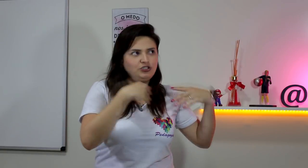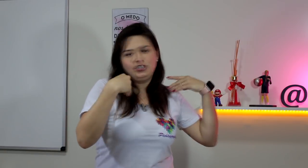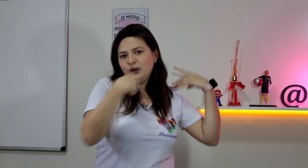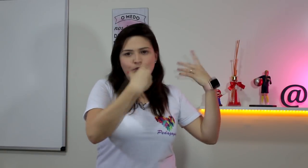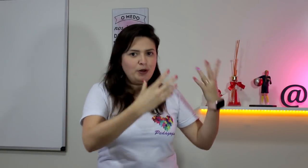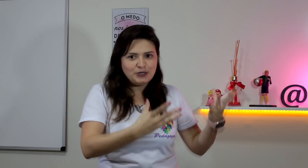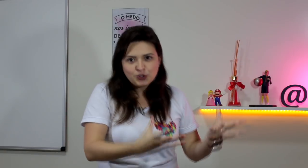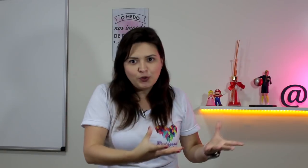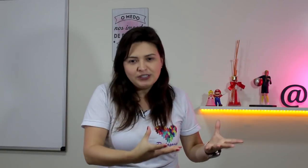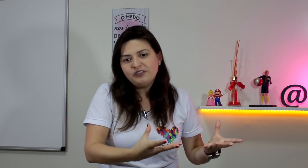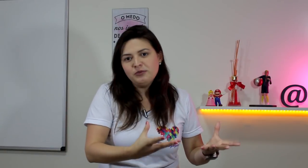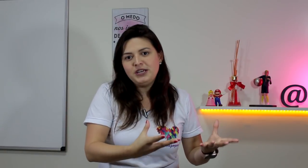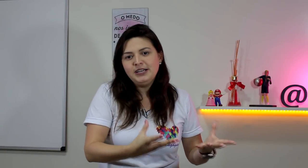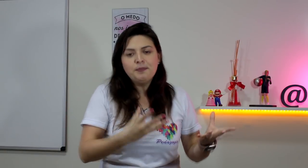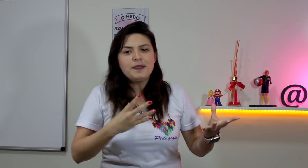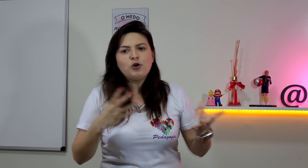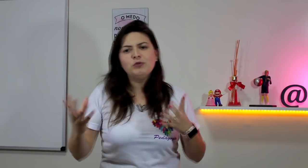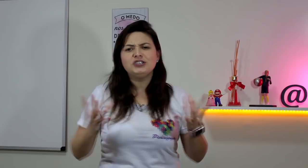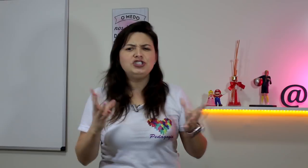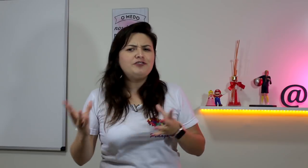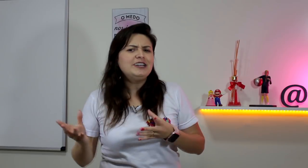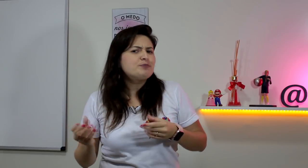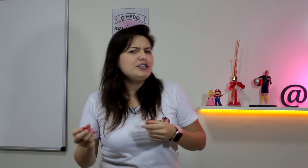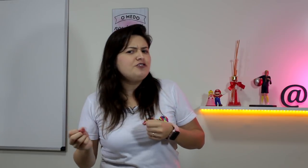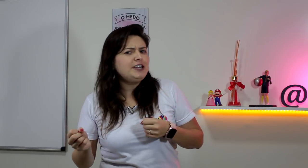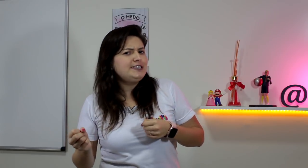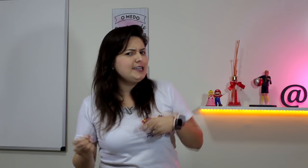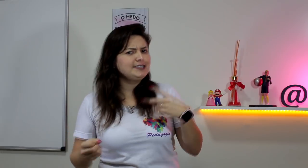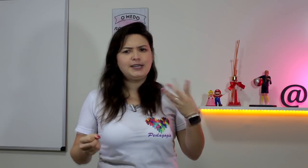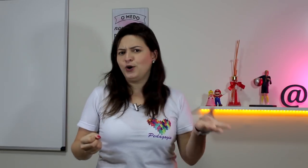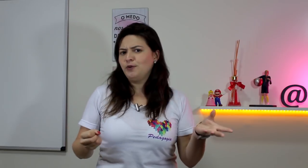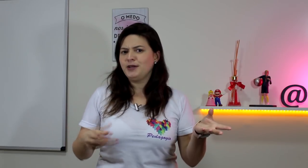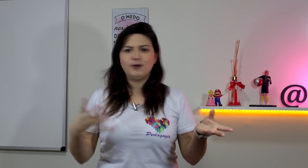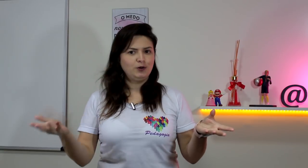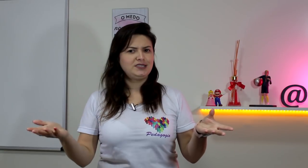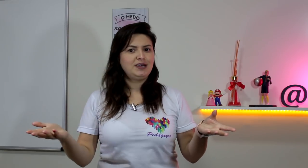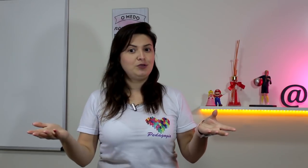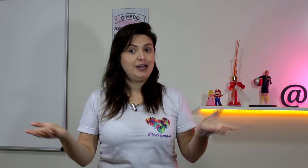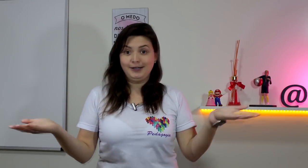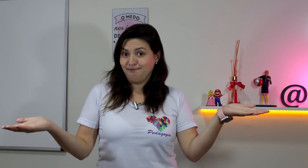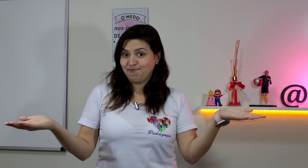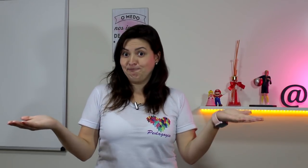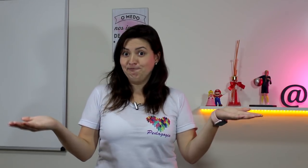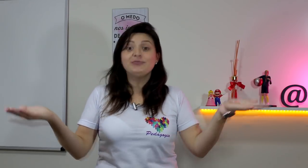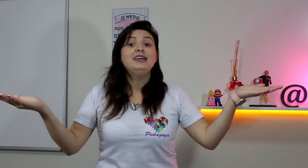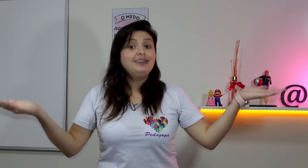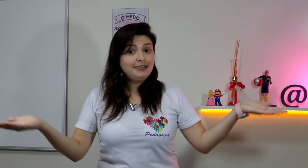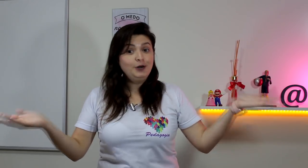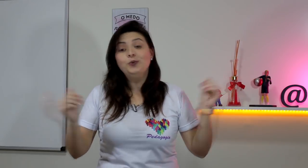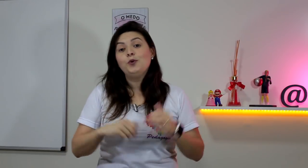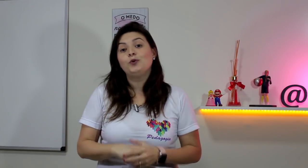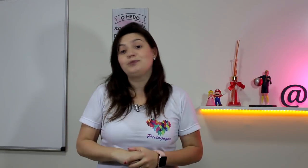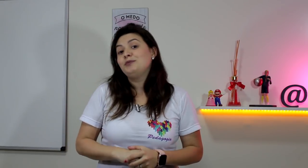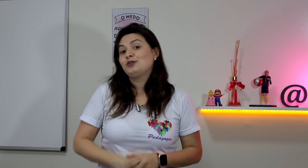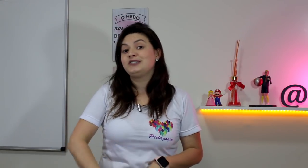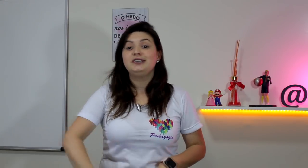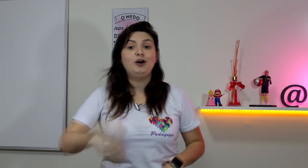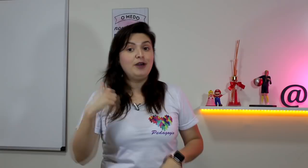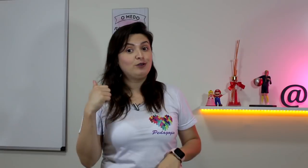de alguma pessoa da família, como que a gente faz para diferenciar se é homem ou se é mulher? Então, o primeiro sinal é o